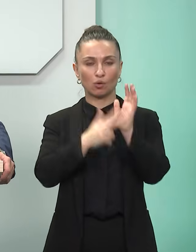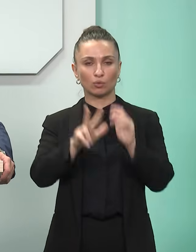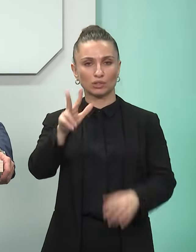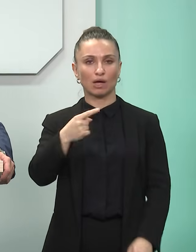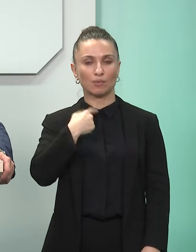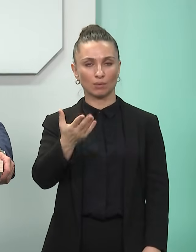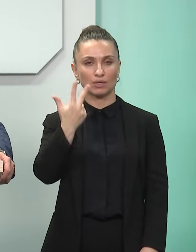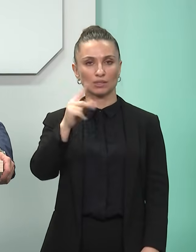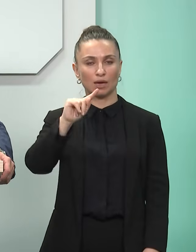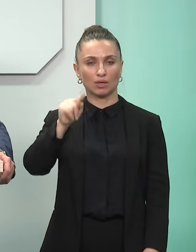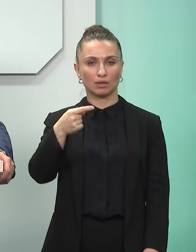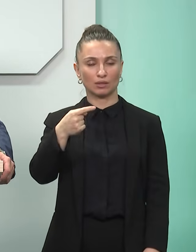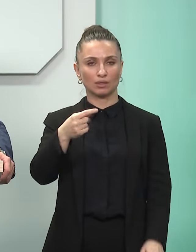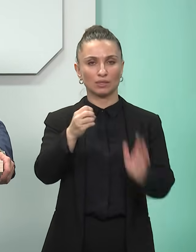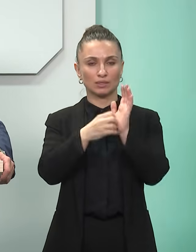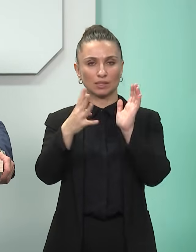9483 ხმა